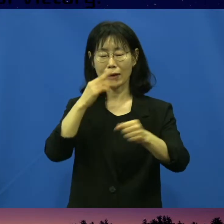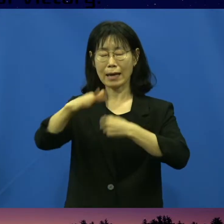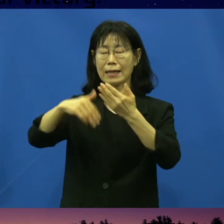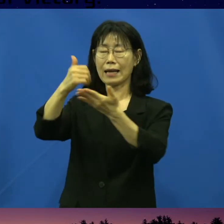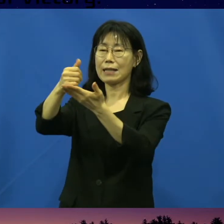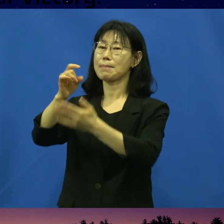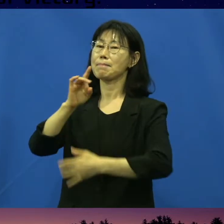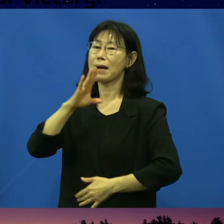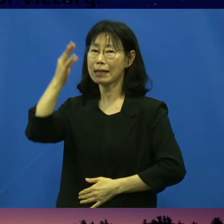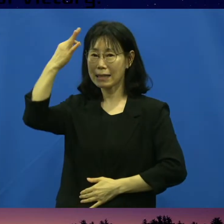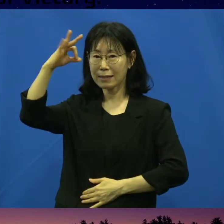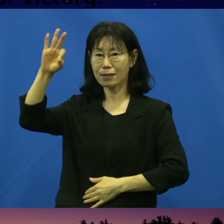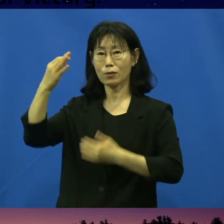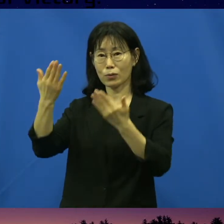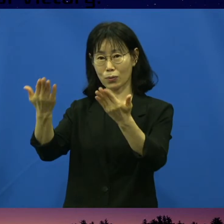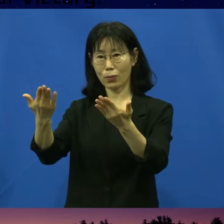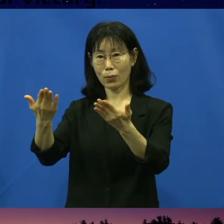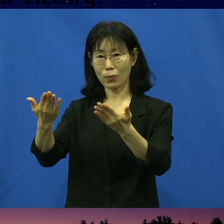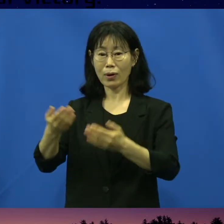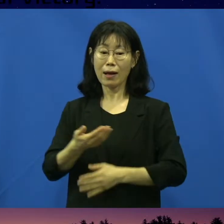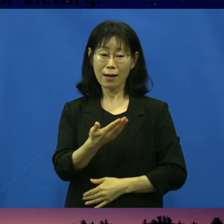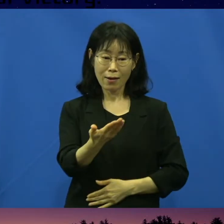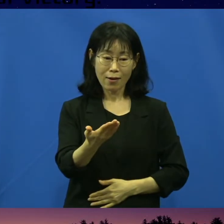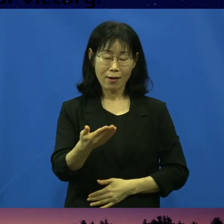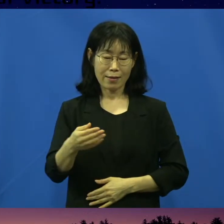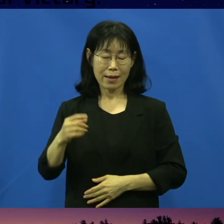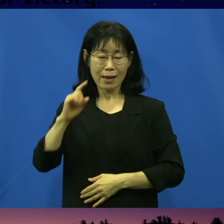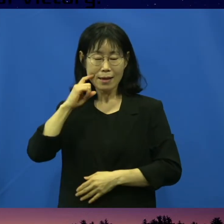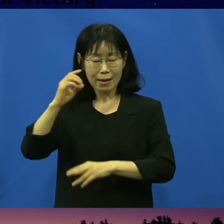당신의 종에게서 예물을 받으소서 하니니.